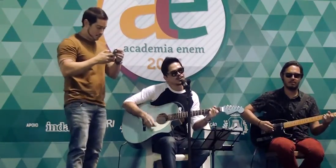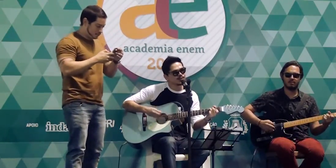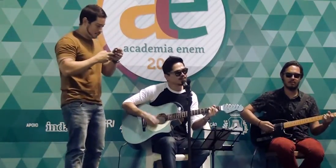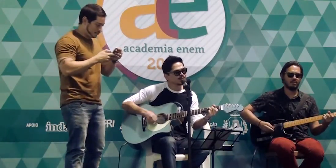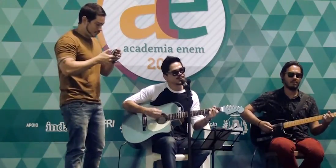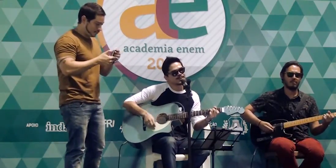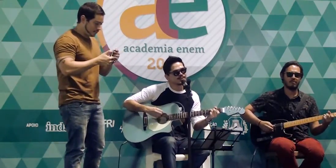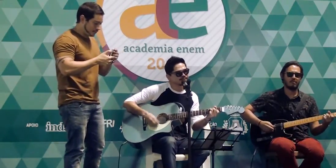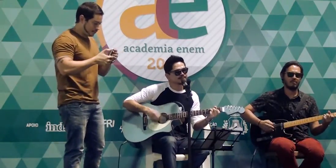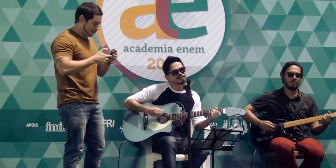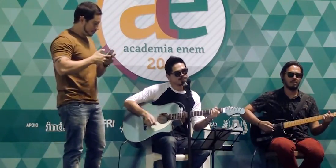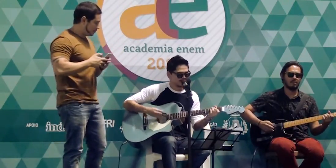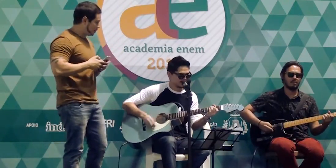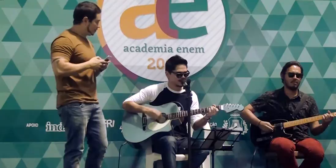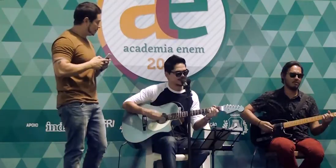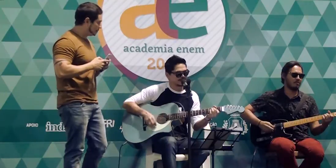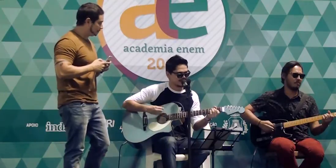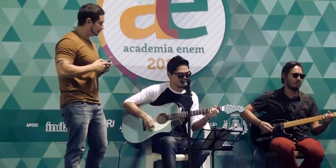sério